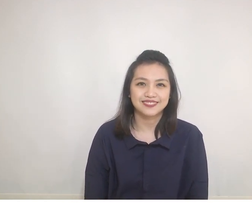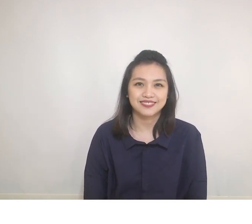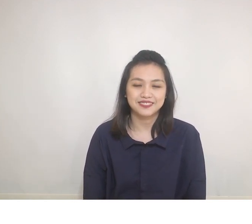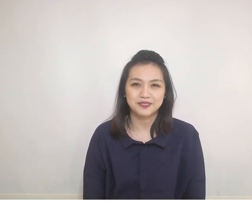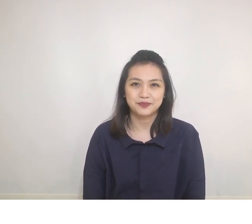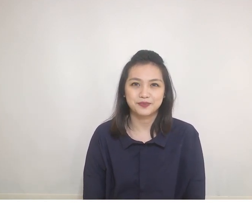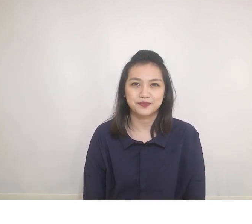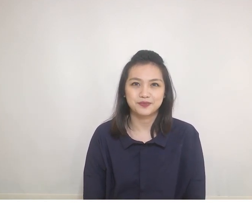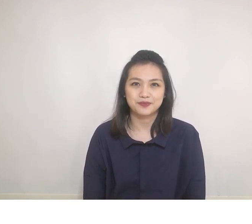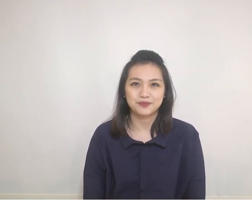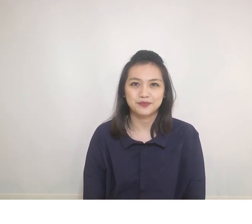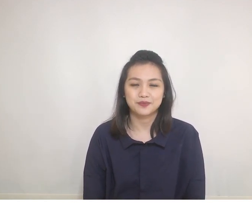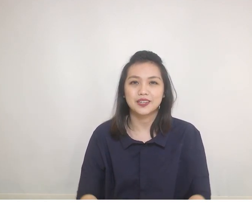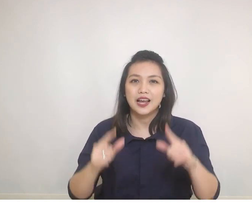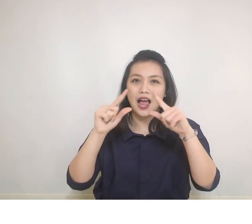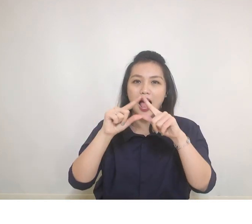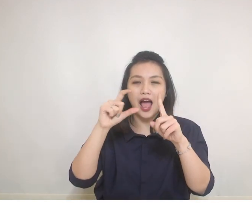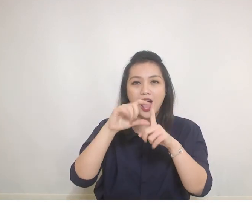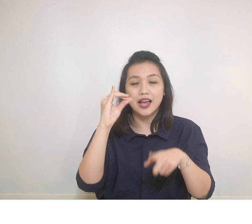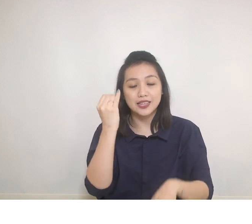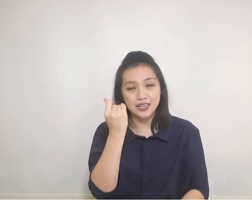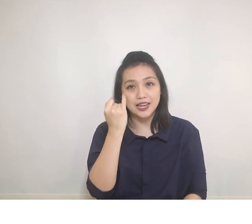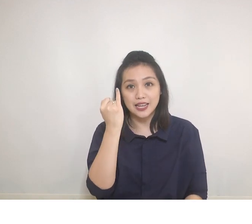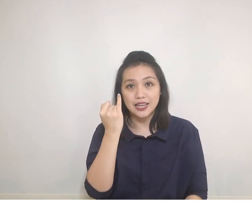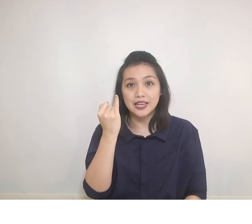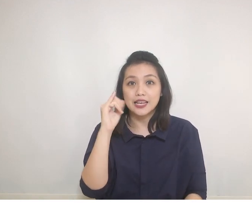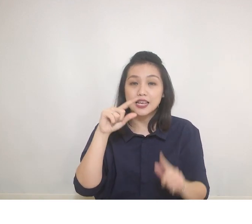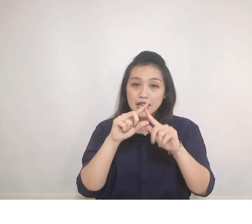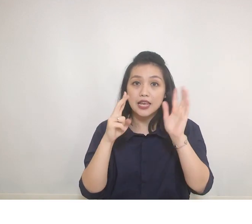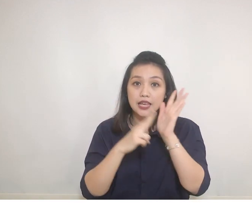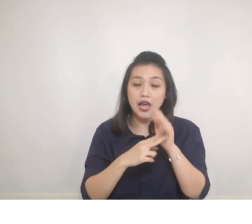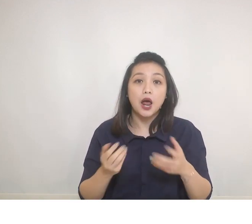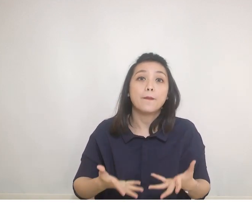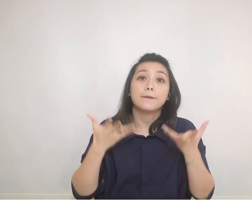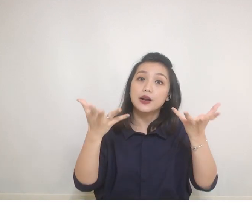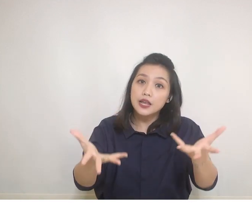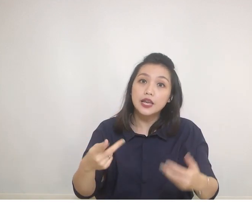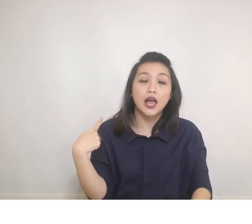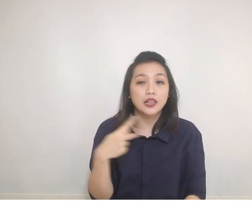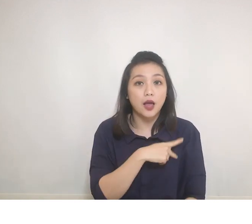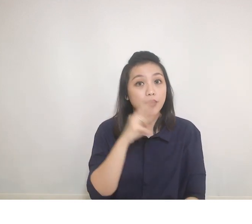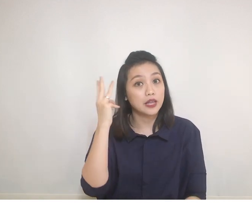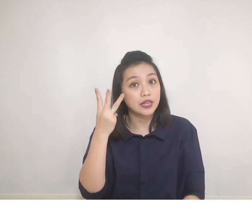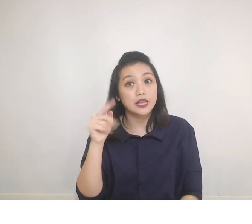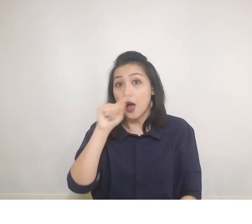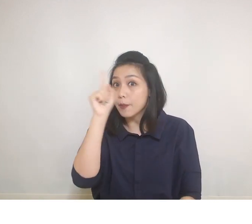nyatakan, dan di situ benar-benar kami sadar bahwa ini adalah ambisi kayak gitu.